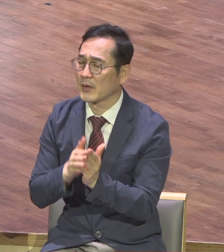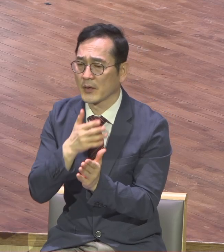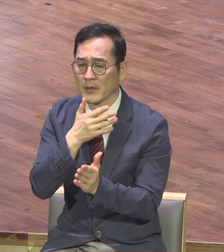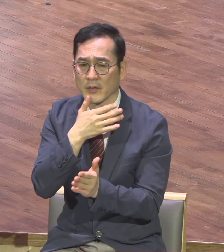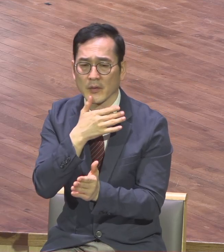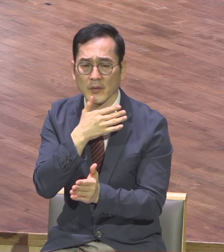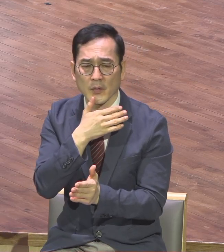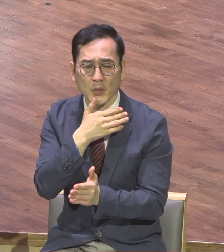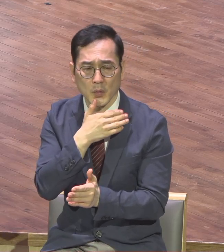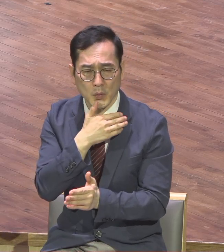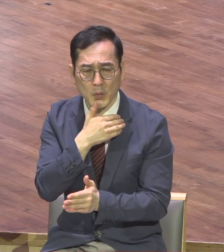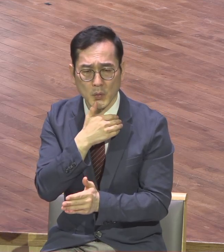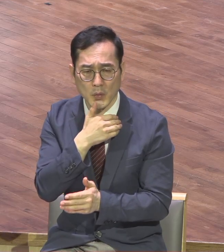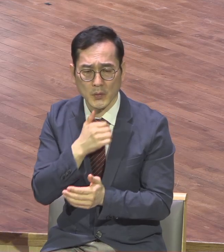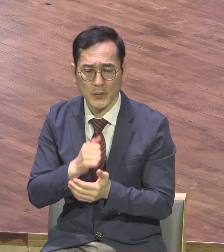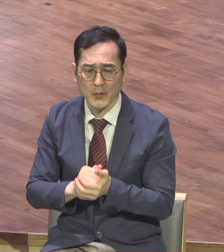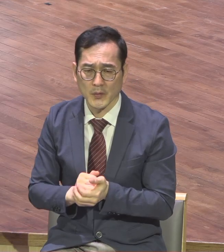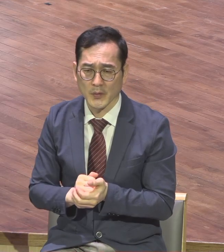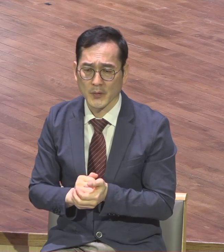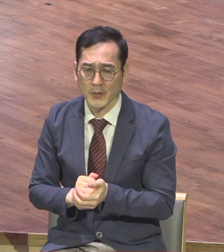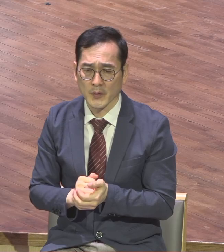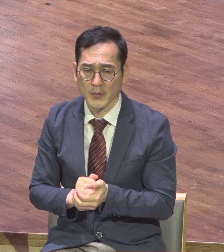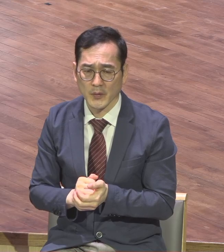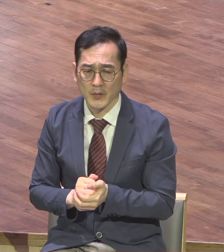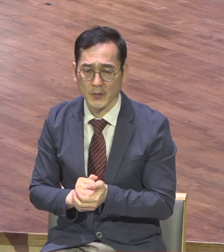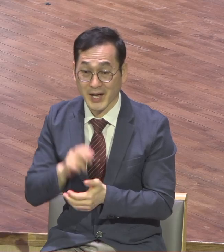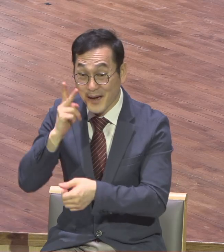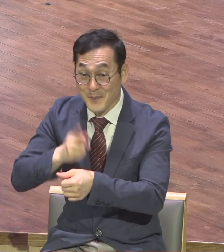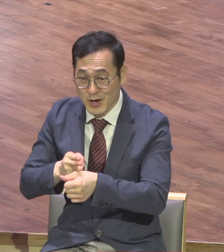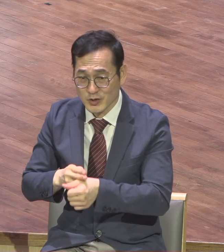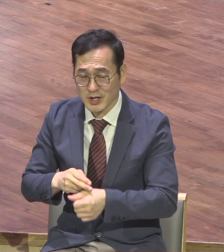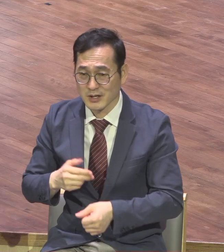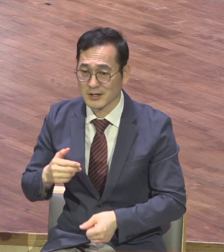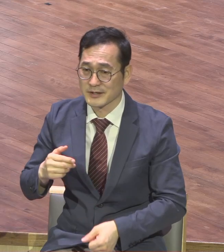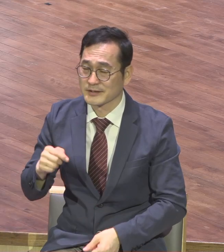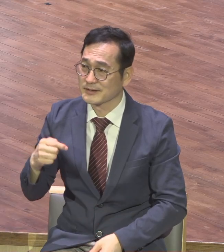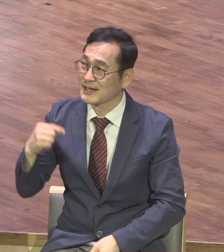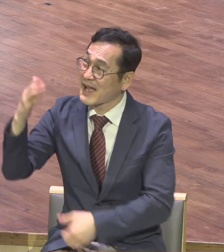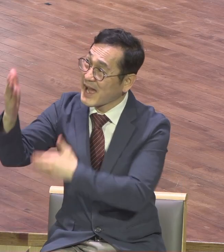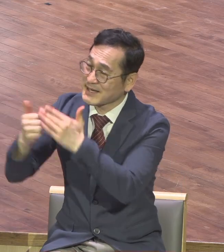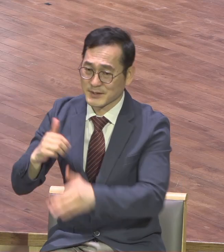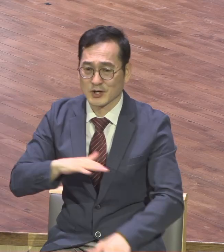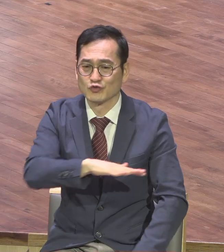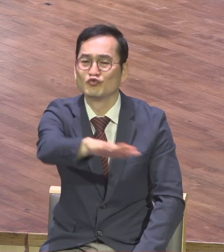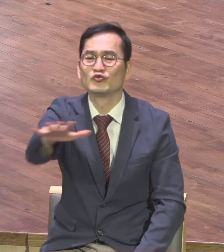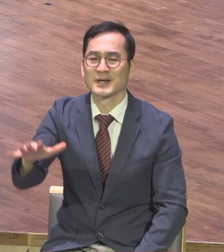우리는 그가 만드신 바라. 이걸